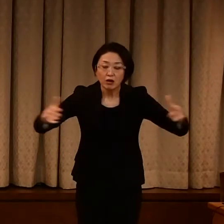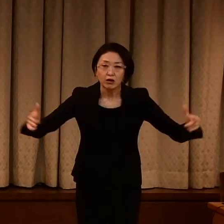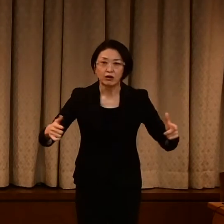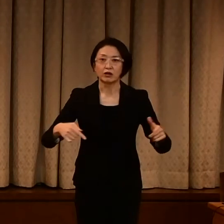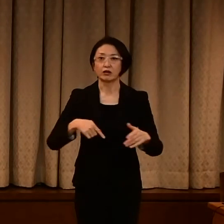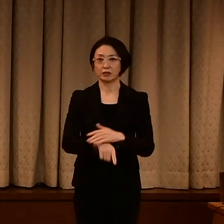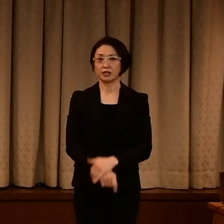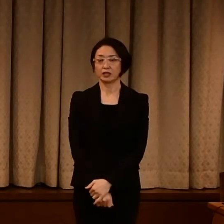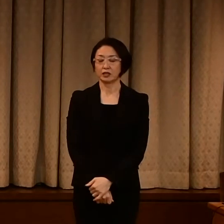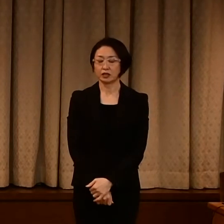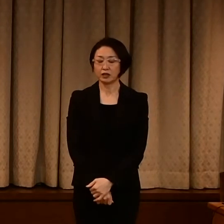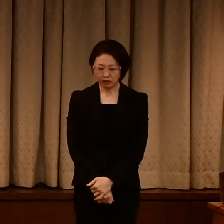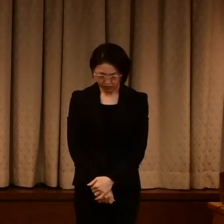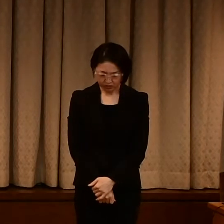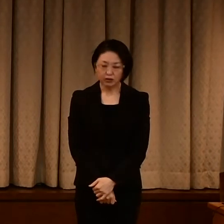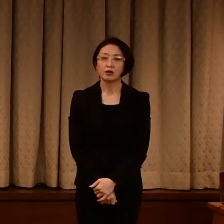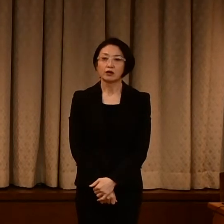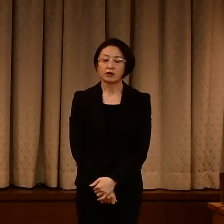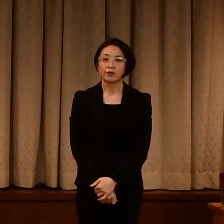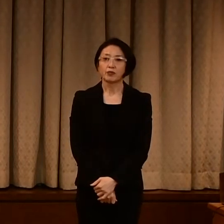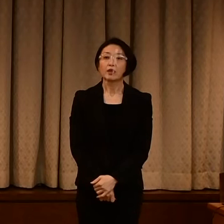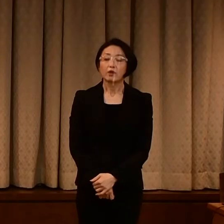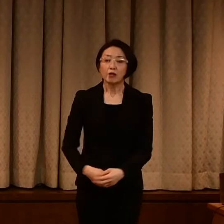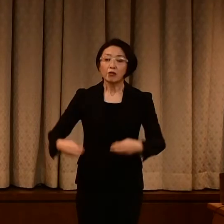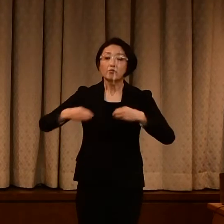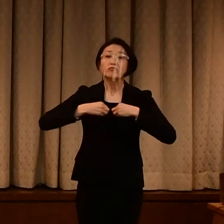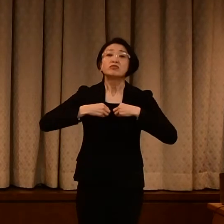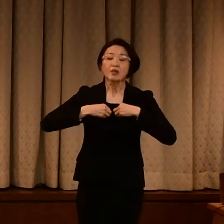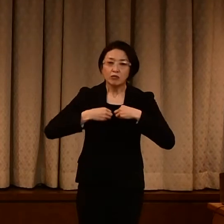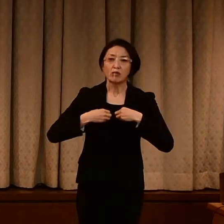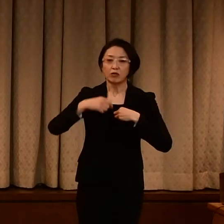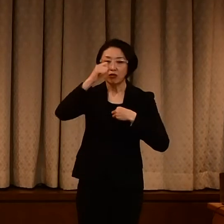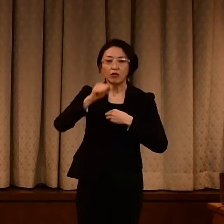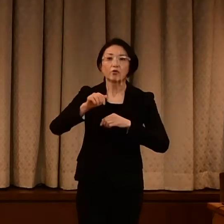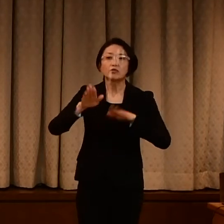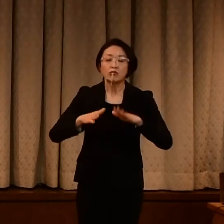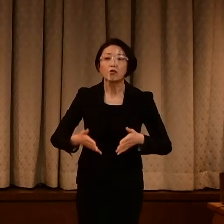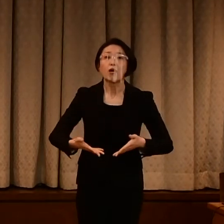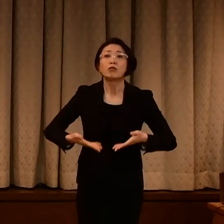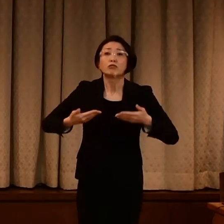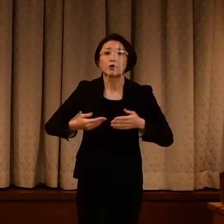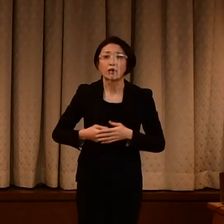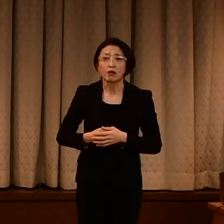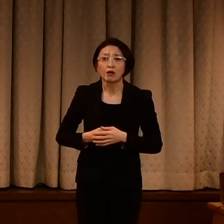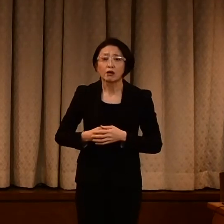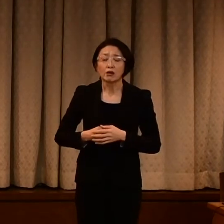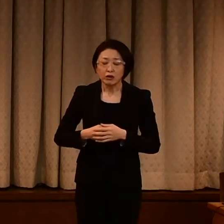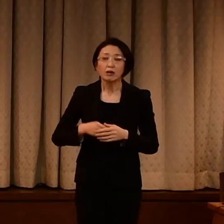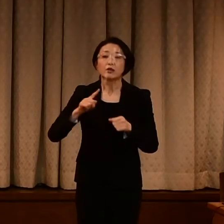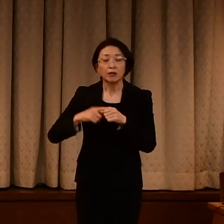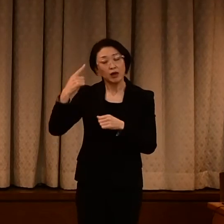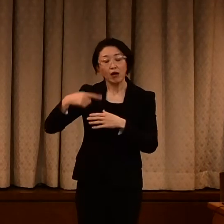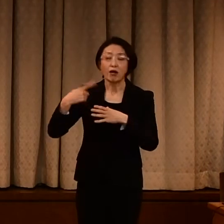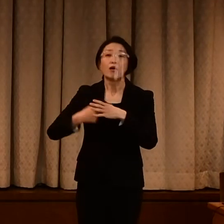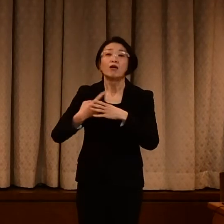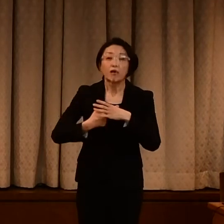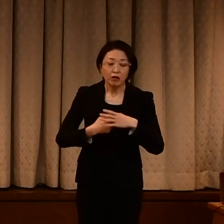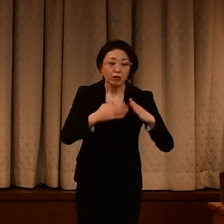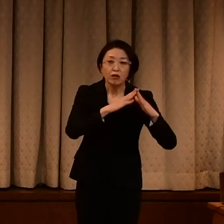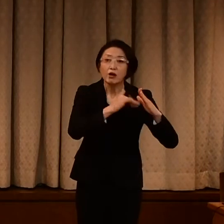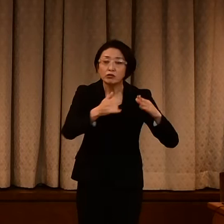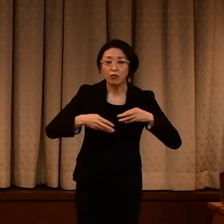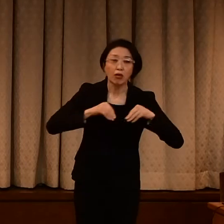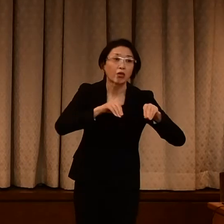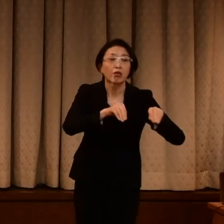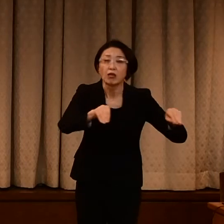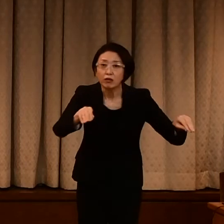ります。患者自身が軽症であったとしても、家庭など周囲の濃厚接触者も長期間の自宅